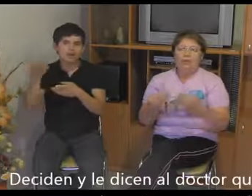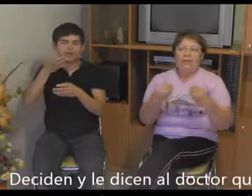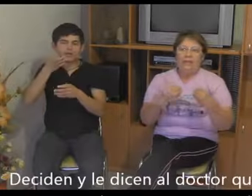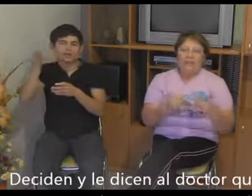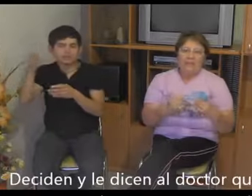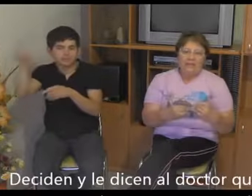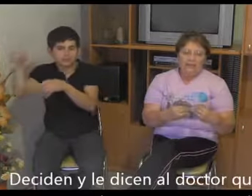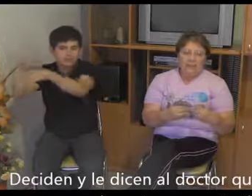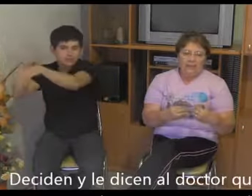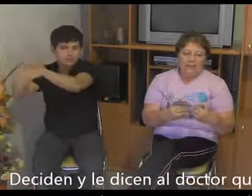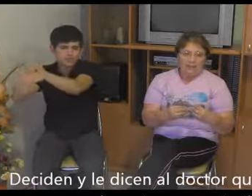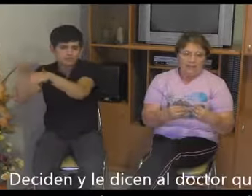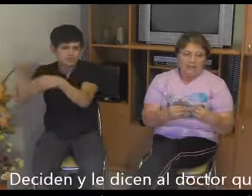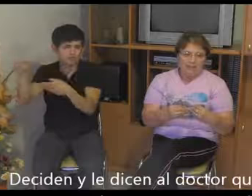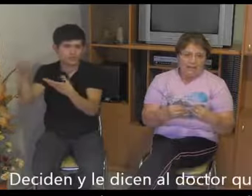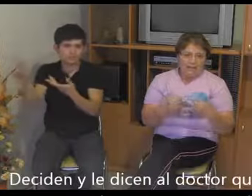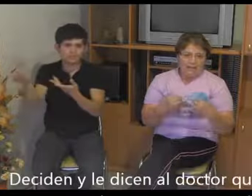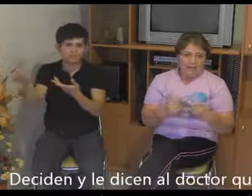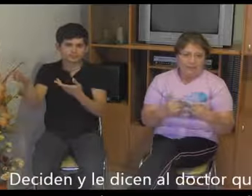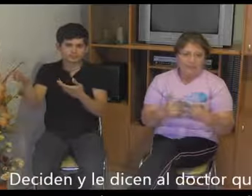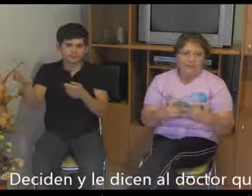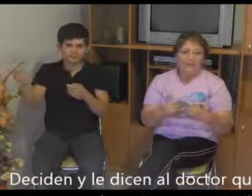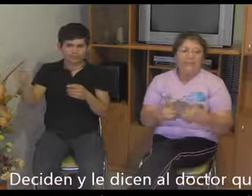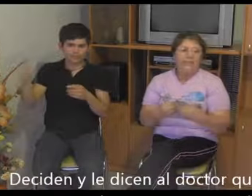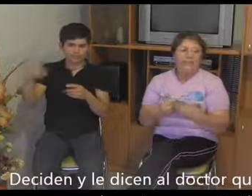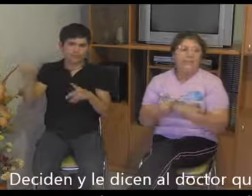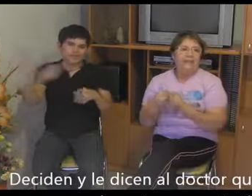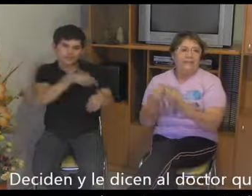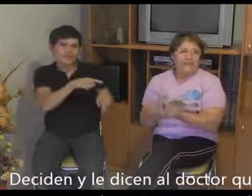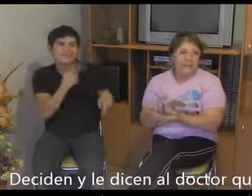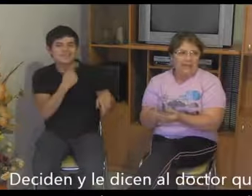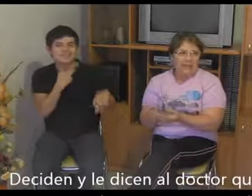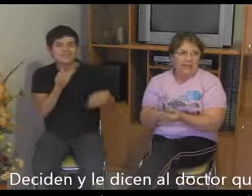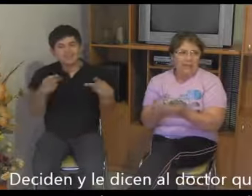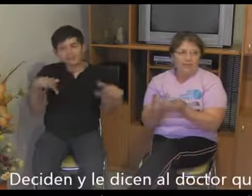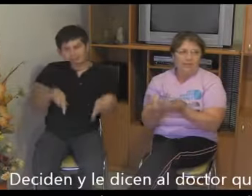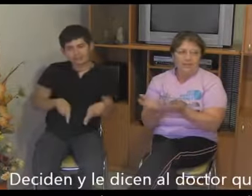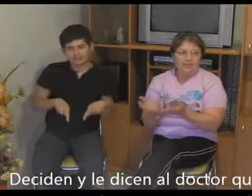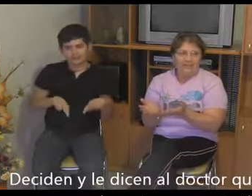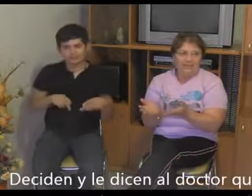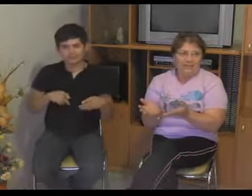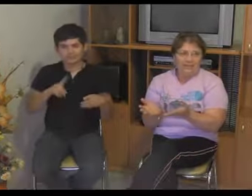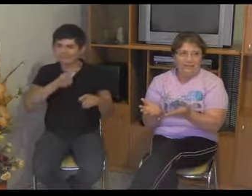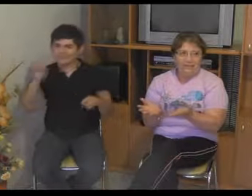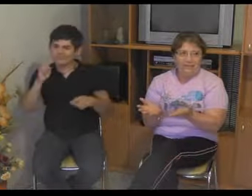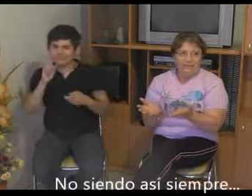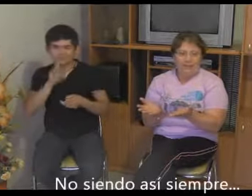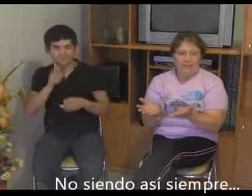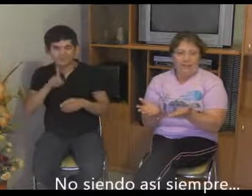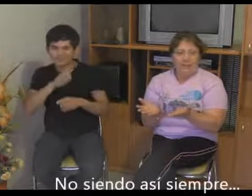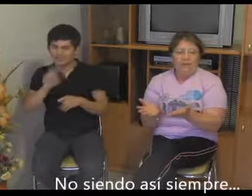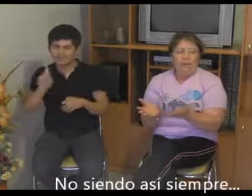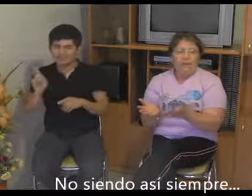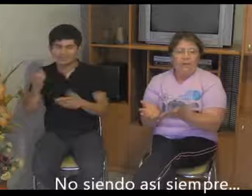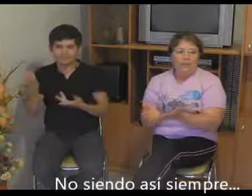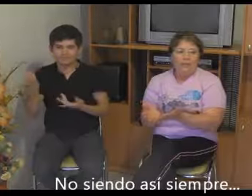que la persona sorda quiere ser esterilizada, no siendo así siempre. Por lo tanto, el